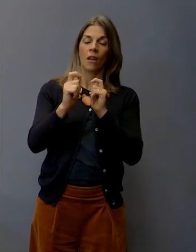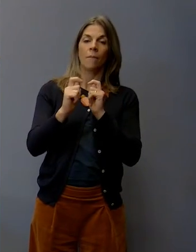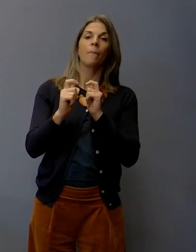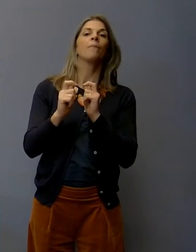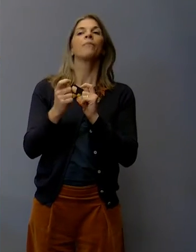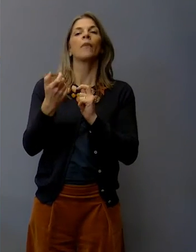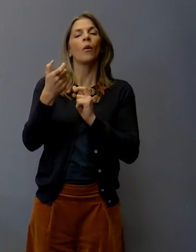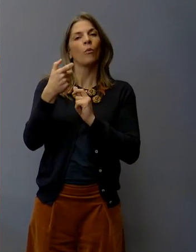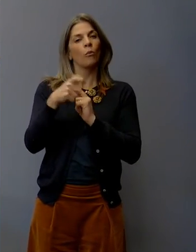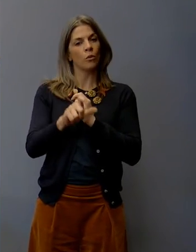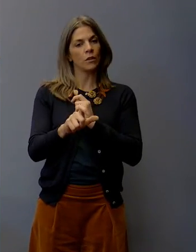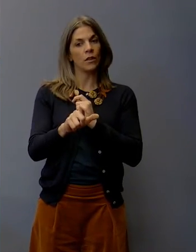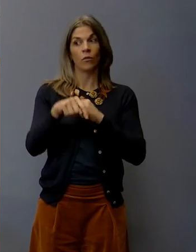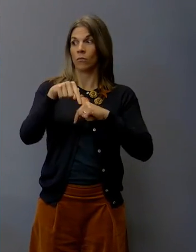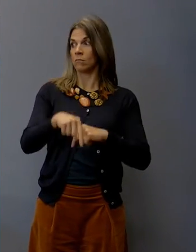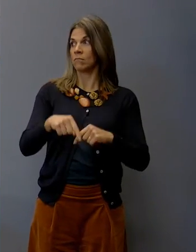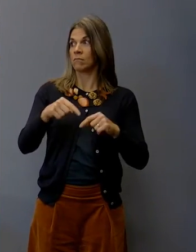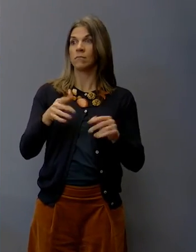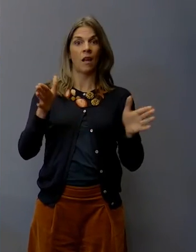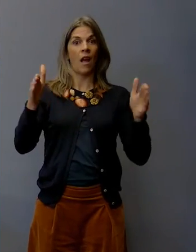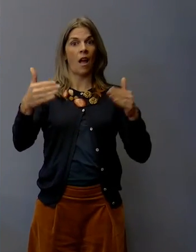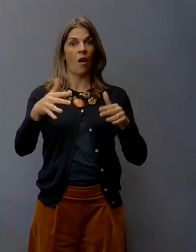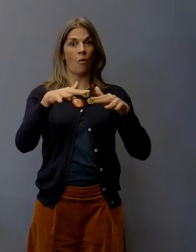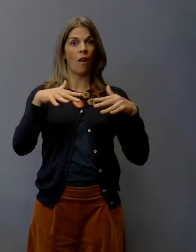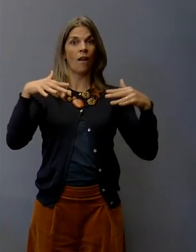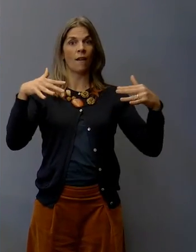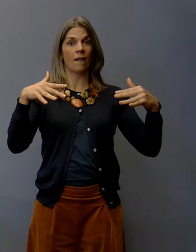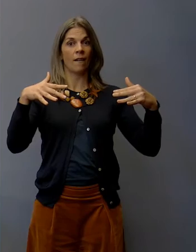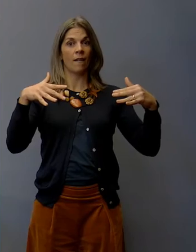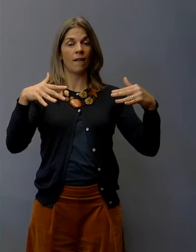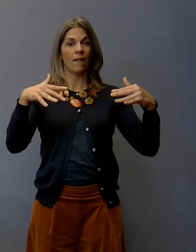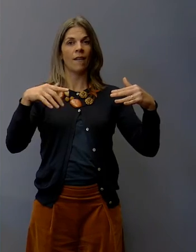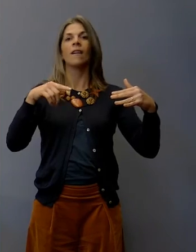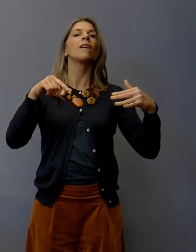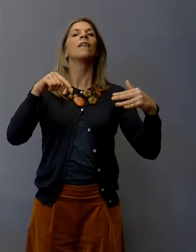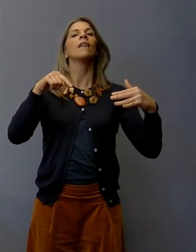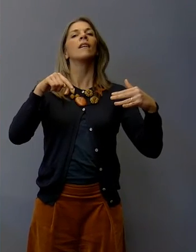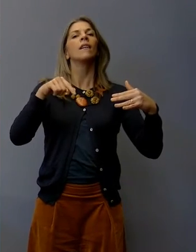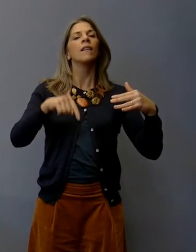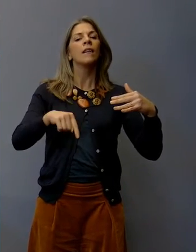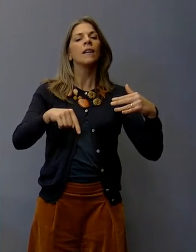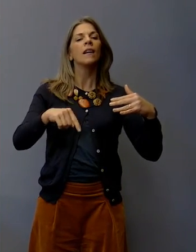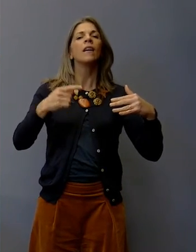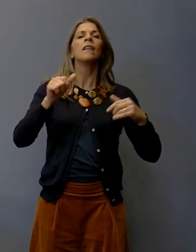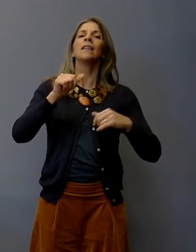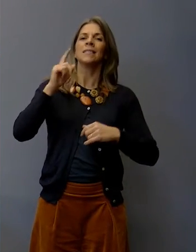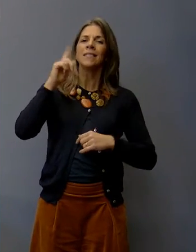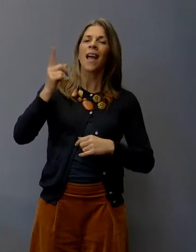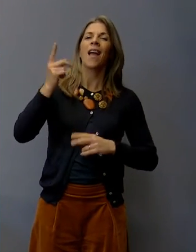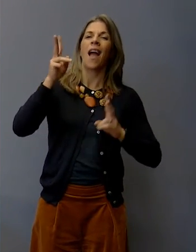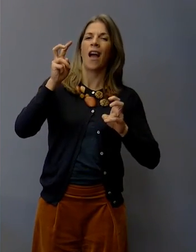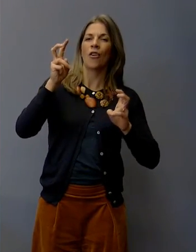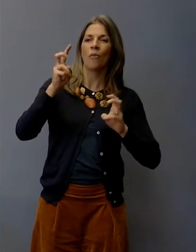in questa aula solo quando si parla di limitare la grande distribuzione mi pare che